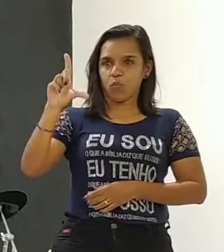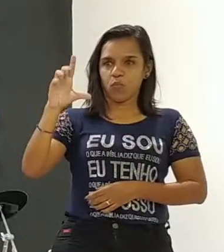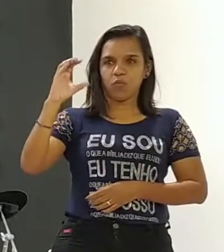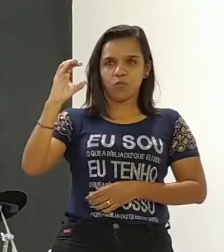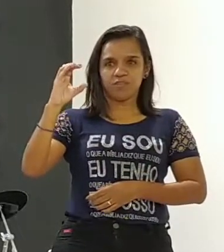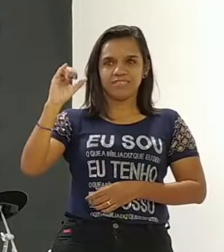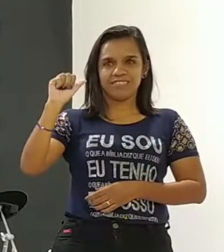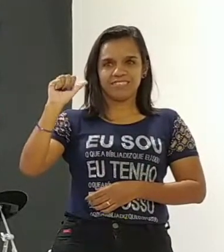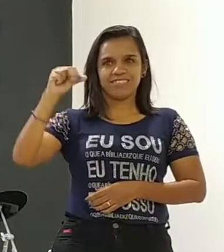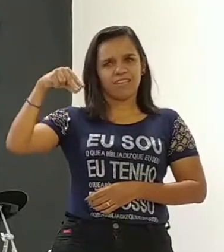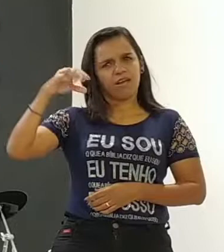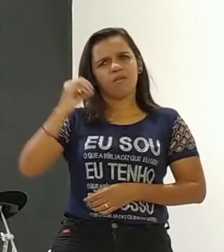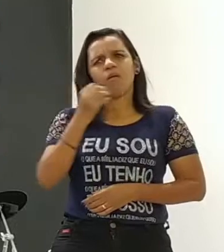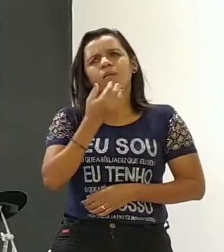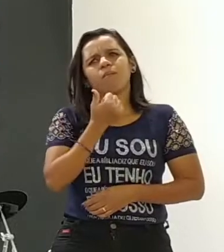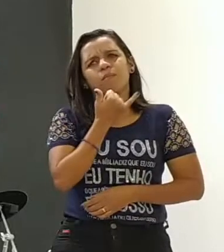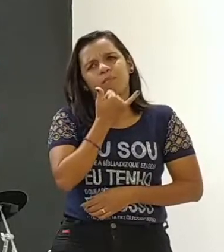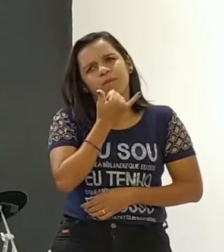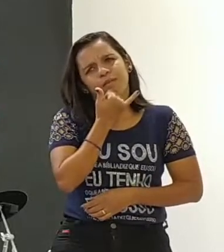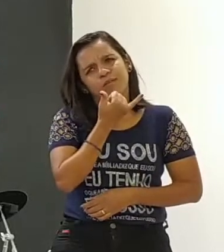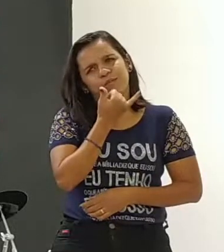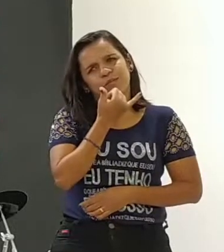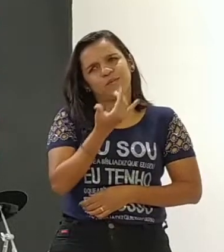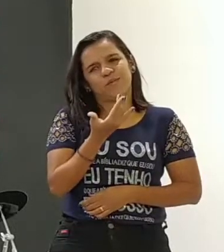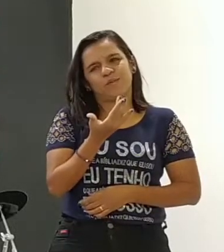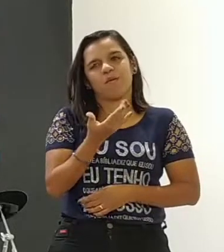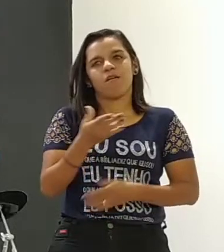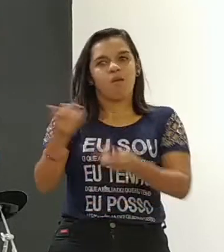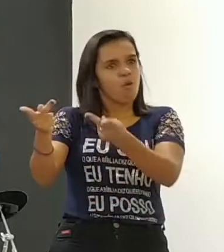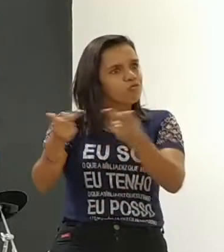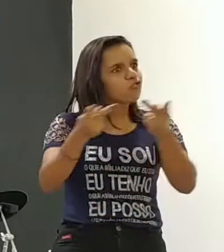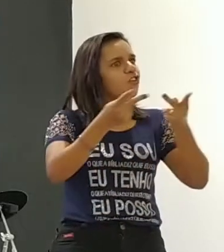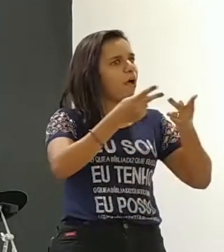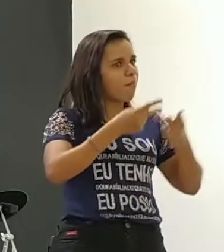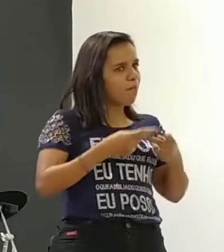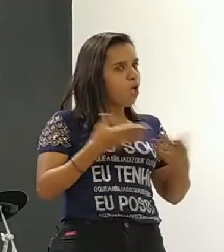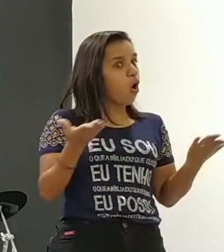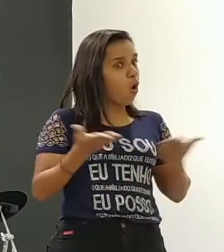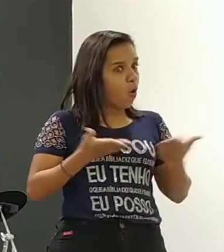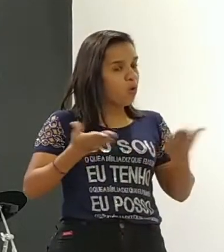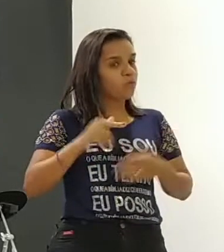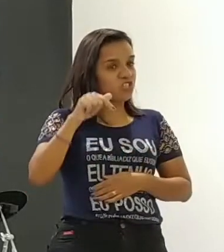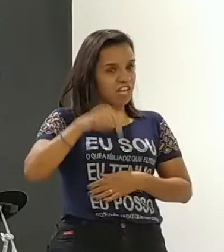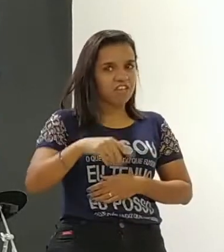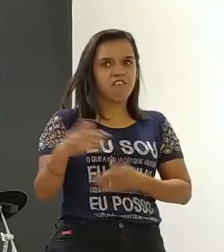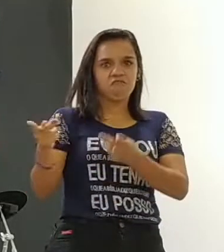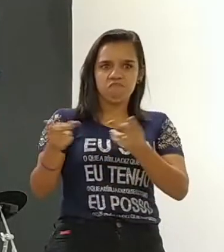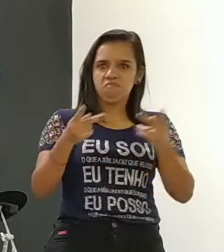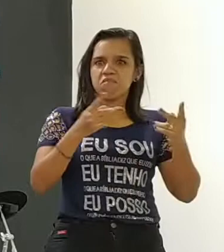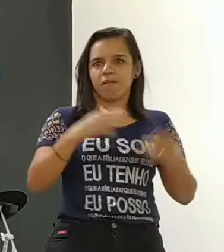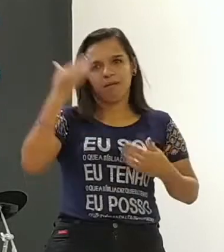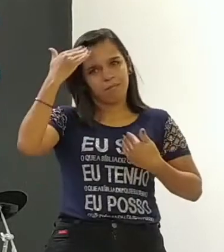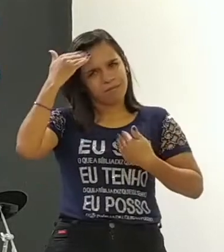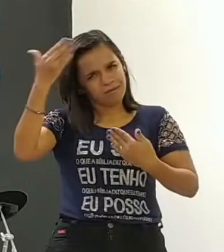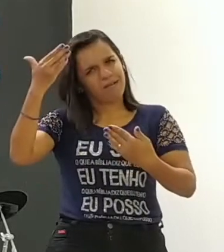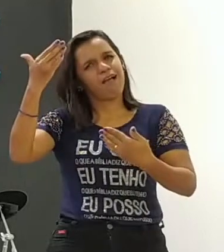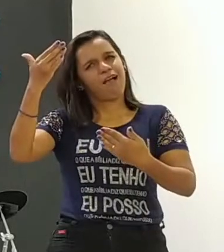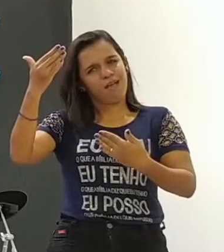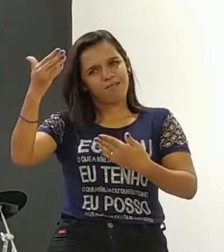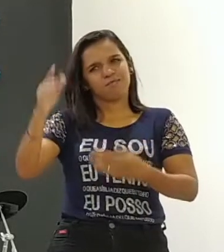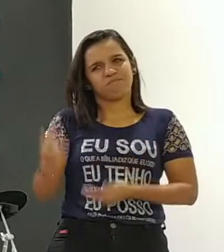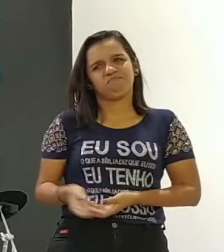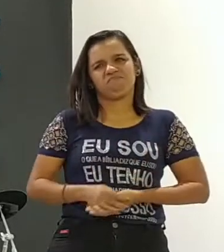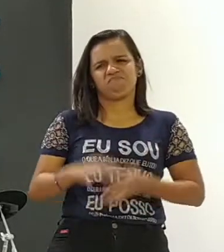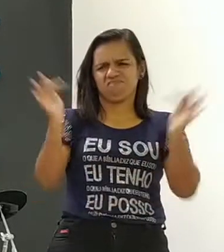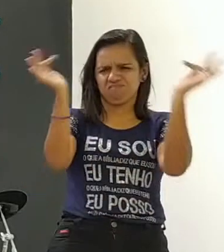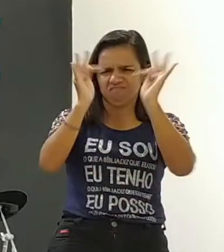Bem-vindo, Luciano. Perdoa, tá, meu irmão? Convidei-o para poder estar aqui hoje. Ele veio. Obrigado, tá, Luciano? Porque você